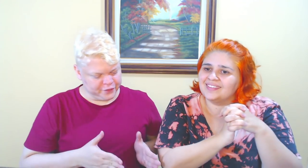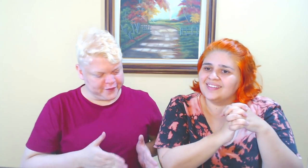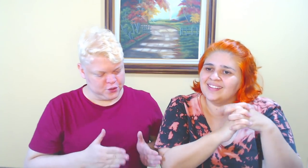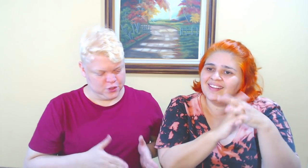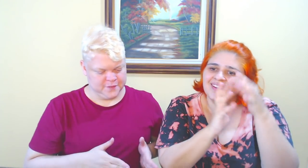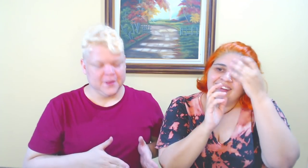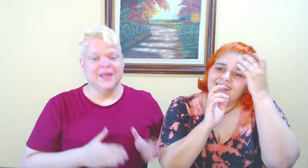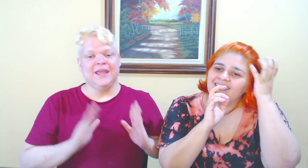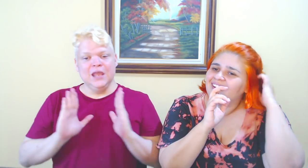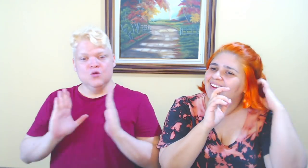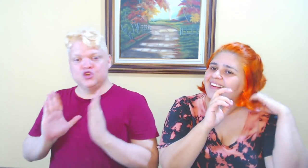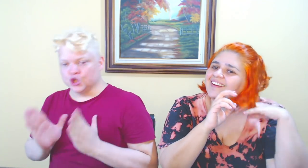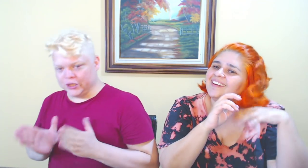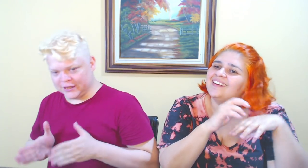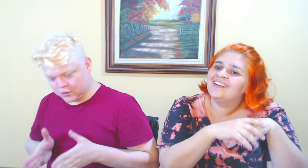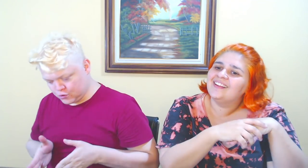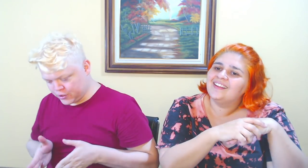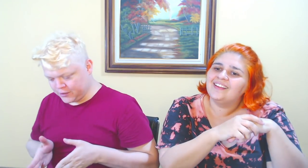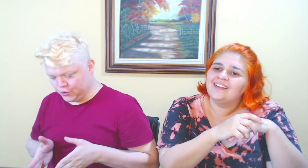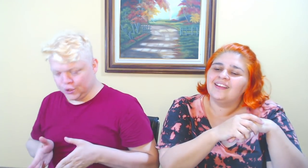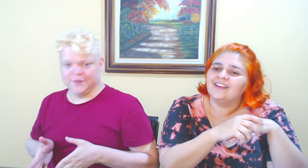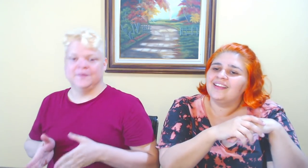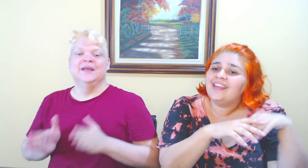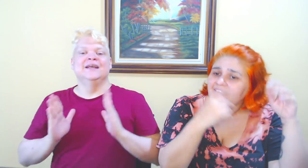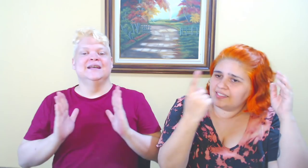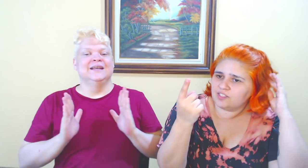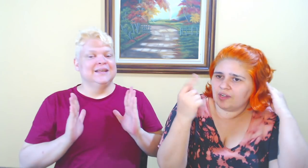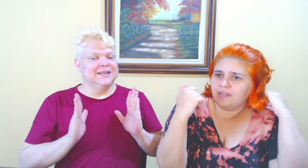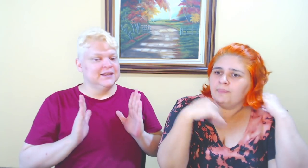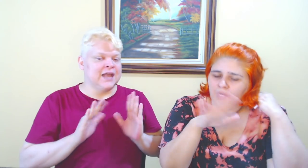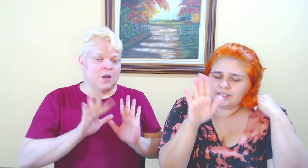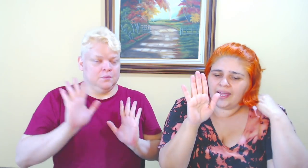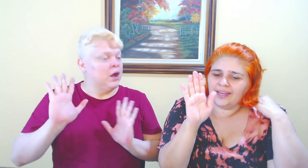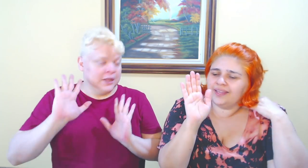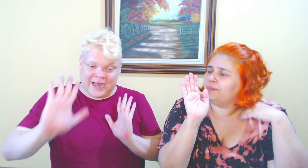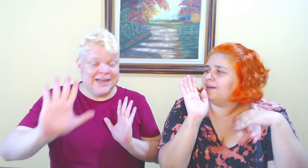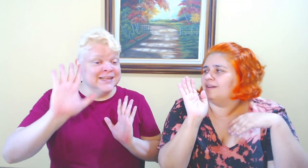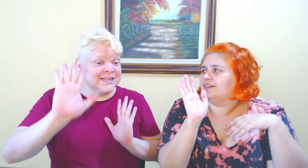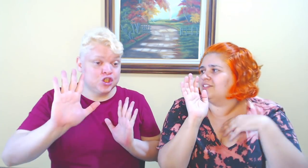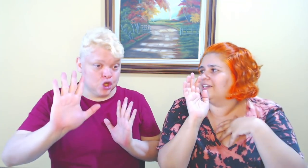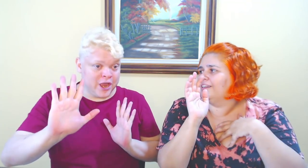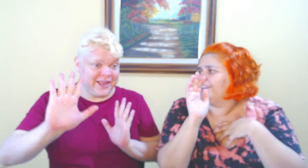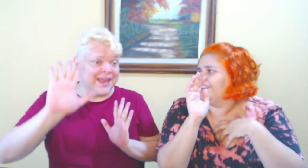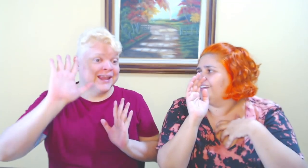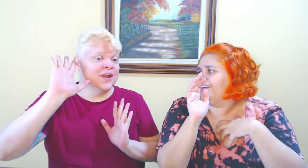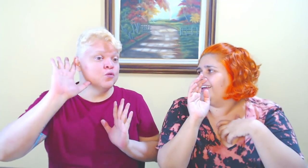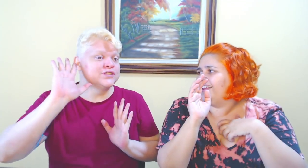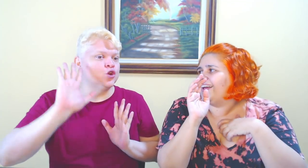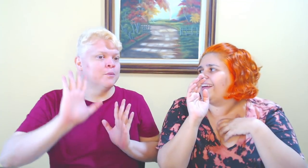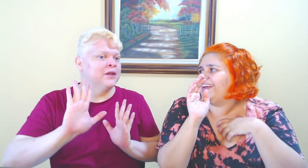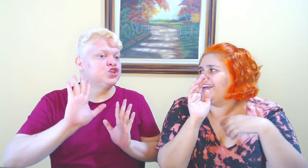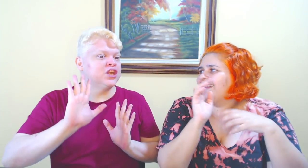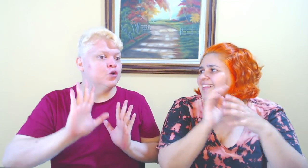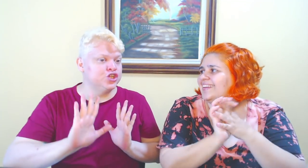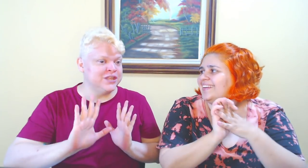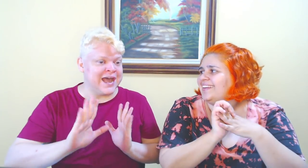Nolan E o Jonathan Nolan E a Lisa Joy Bota ela A Lisa Joy Ela é um ser humano Extraordinário